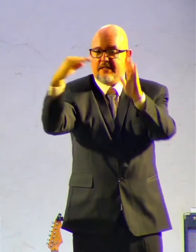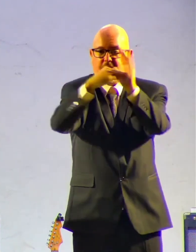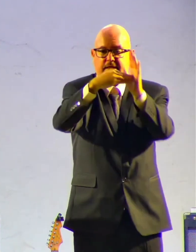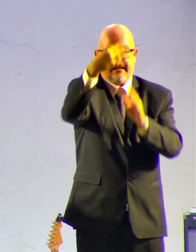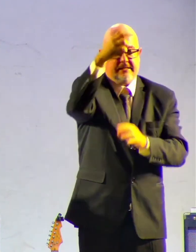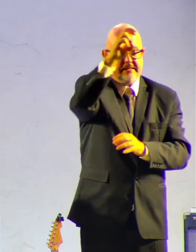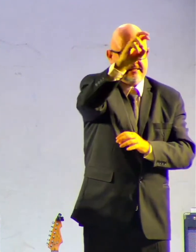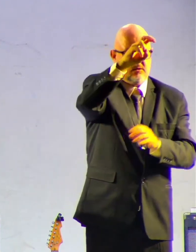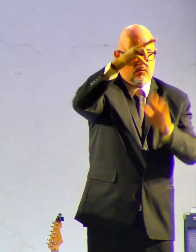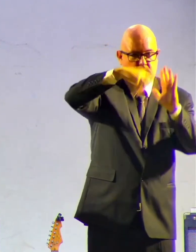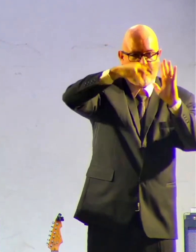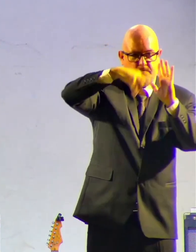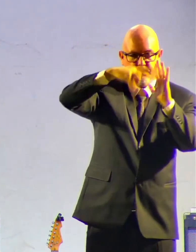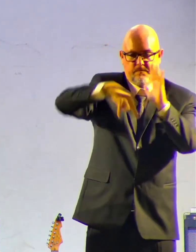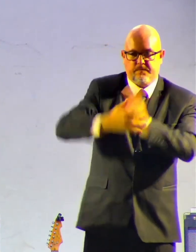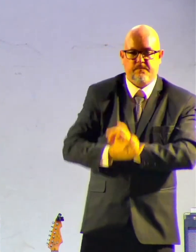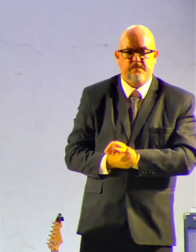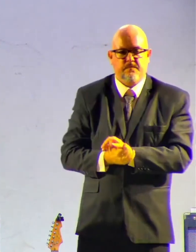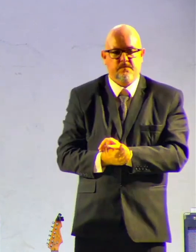texto.